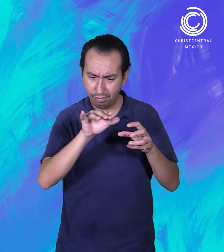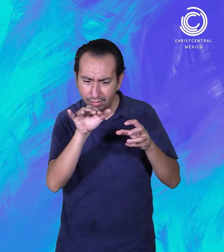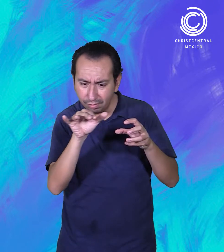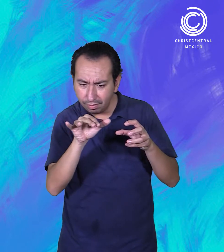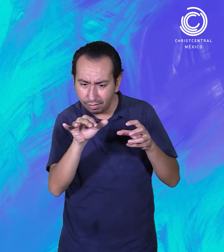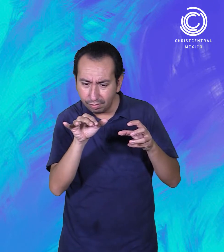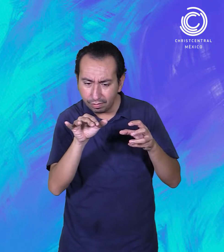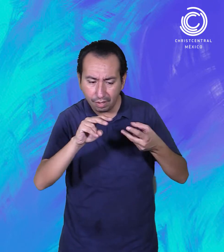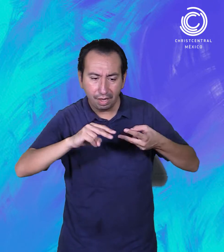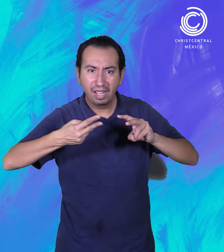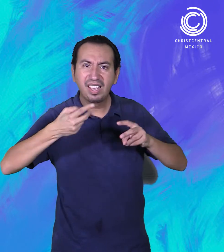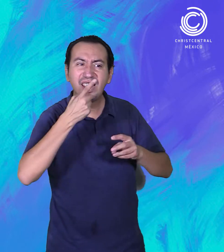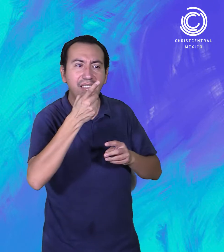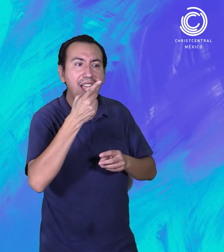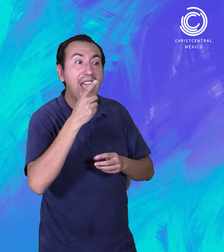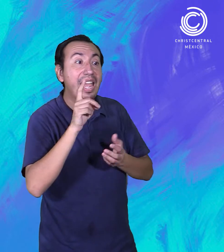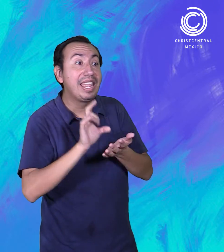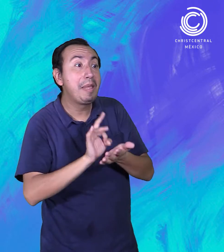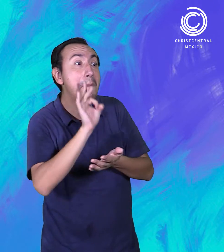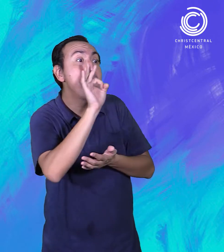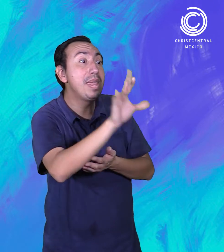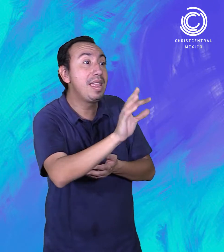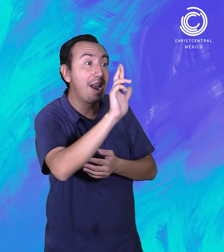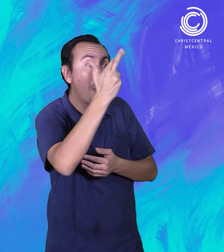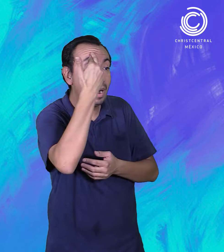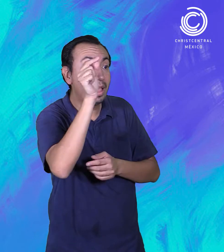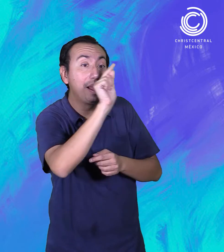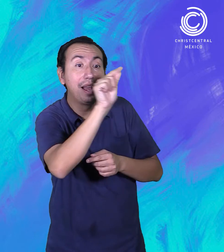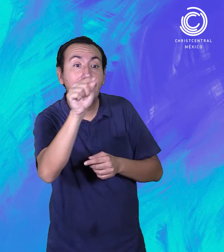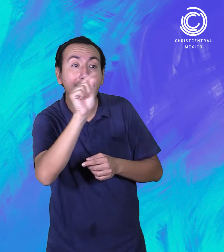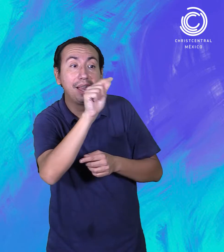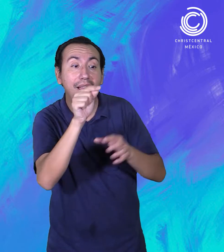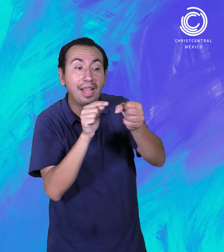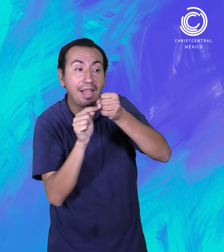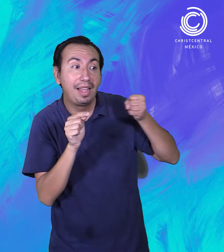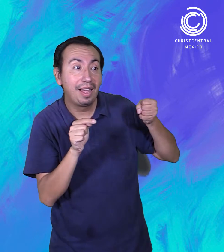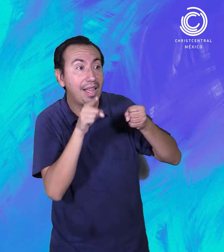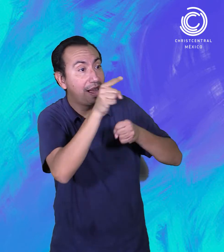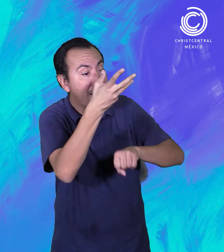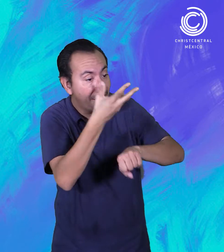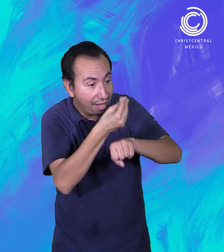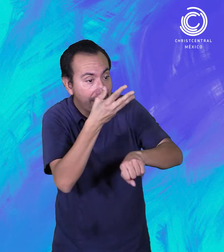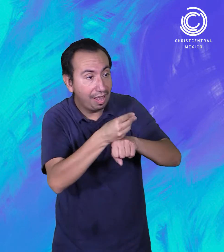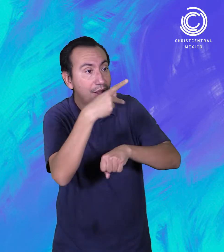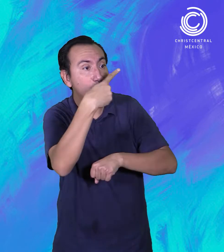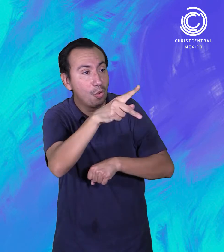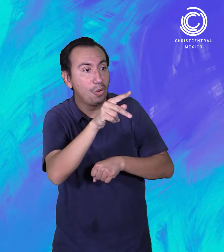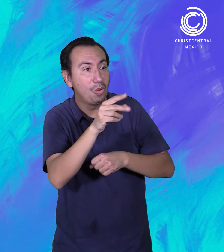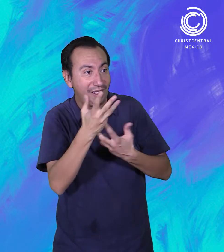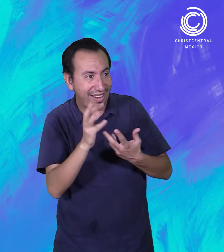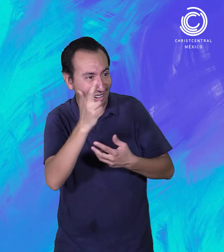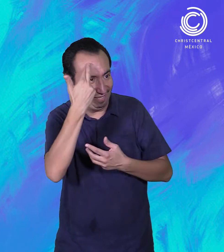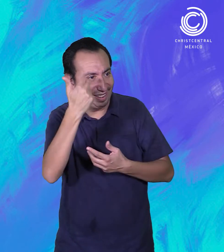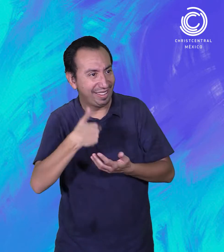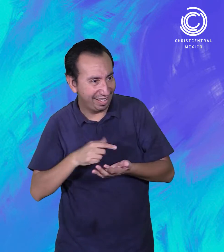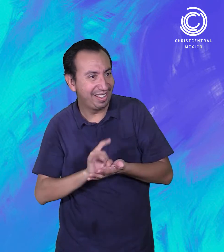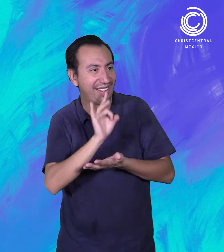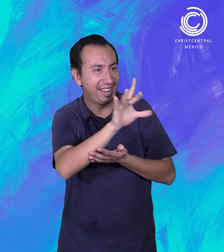envío el electrón que te prometí que te mandaría para que repares tu horno de